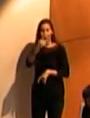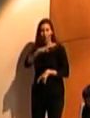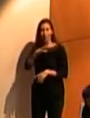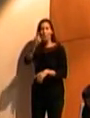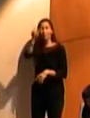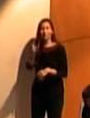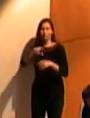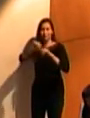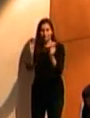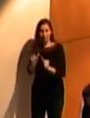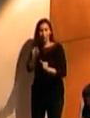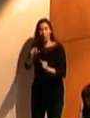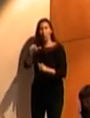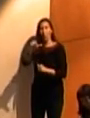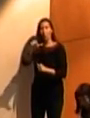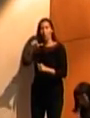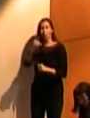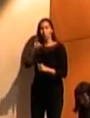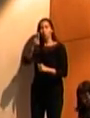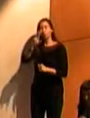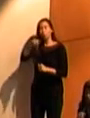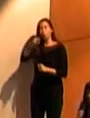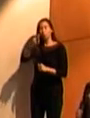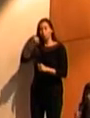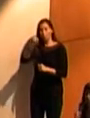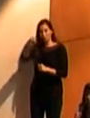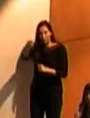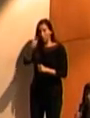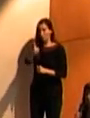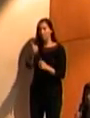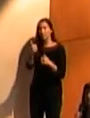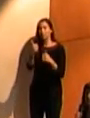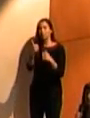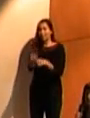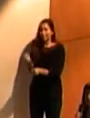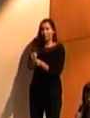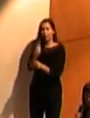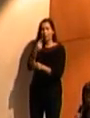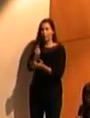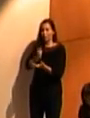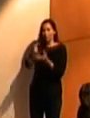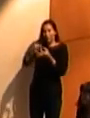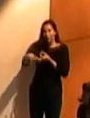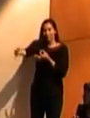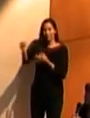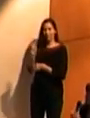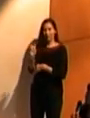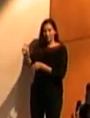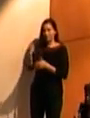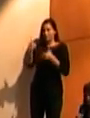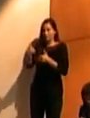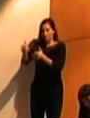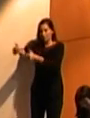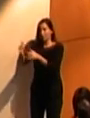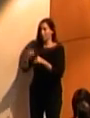Arthur Dupuis a été invité à créer une identité olfactive différenciée sur chaque ligne de tram. Et un